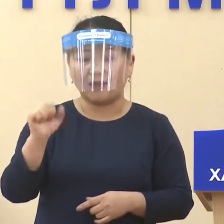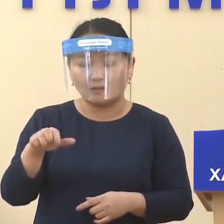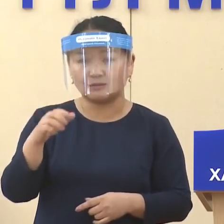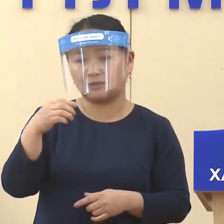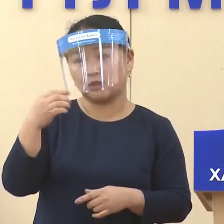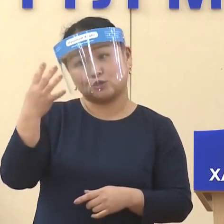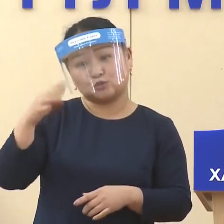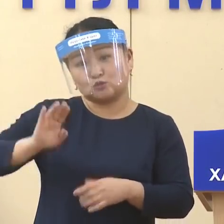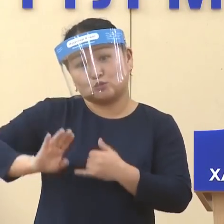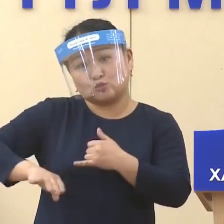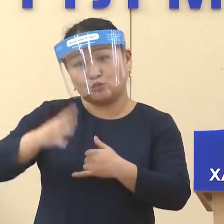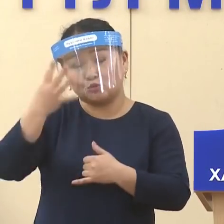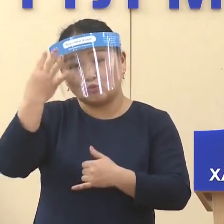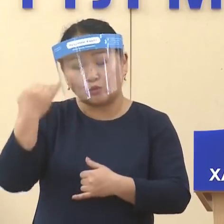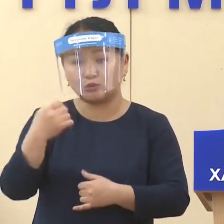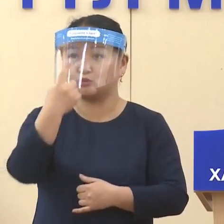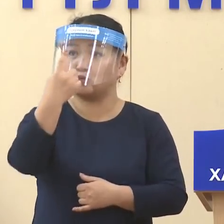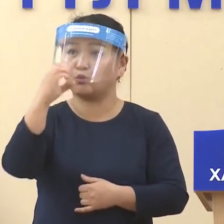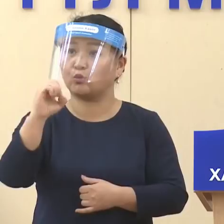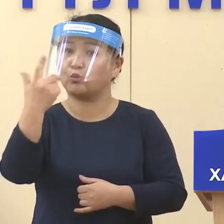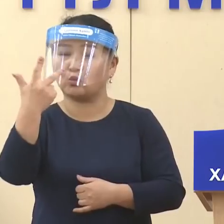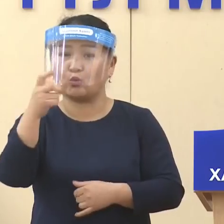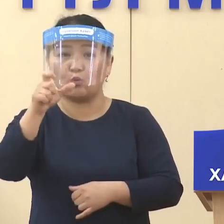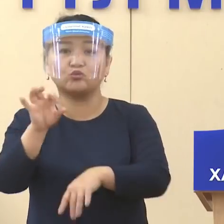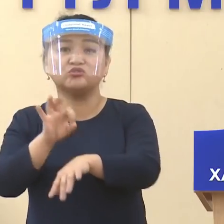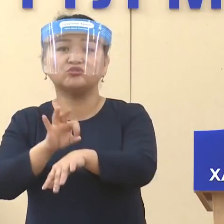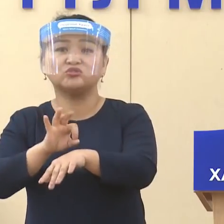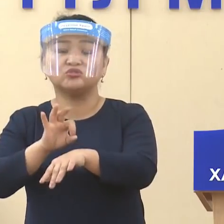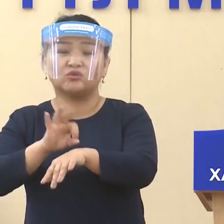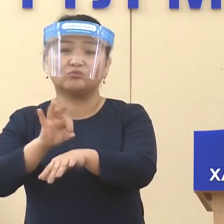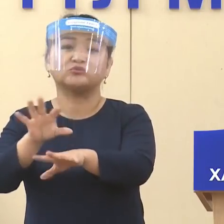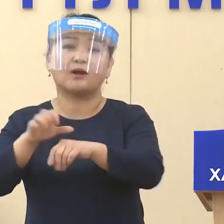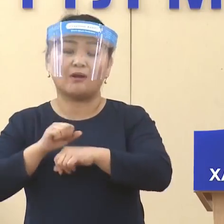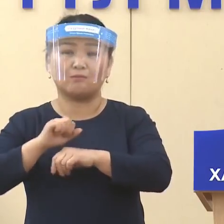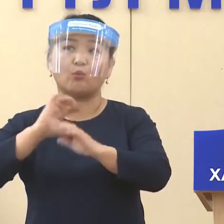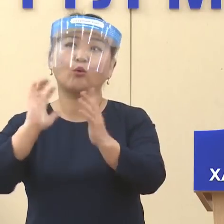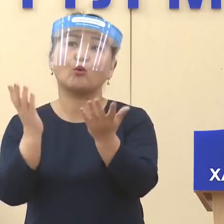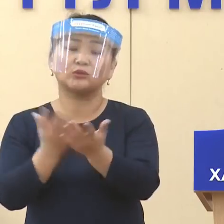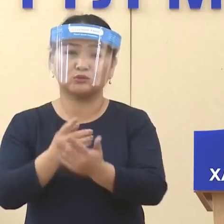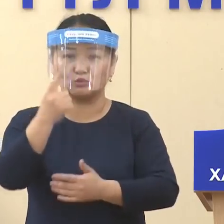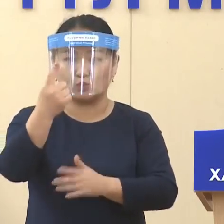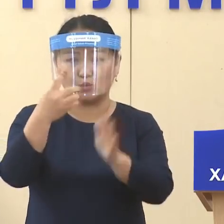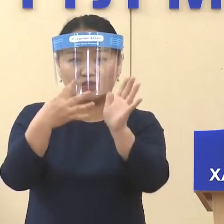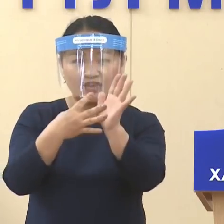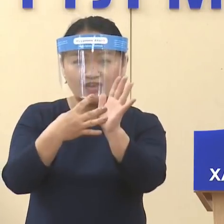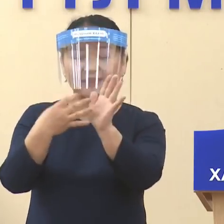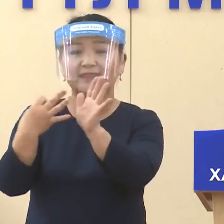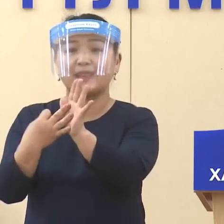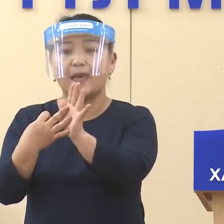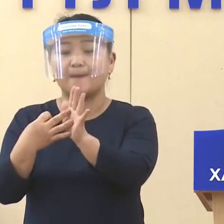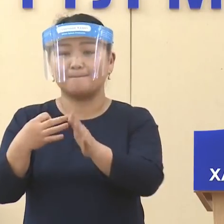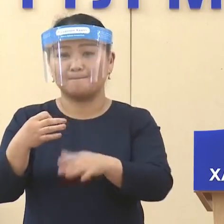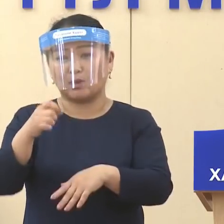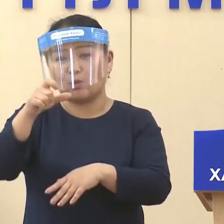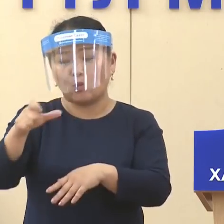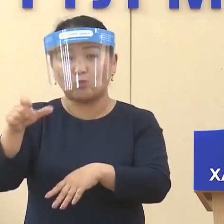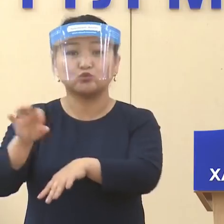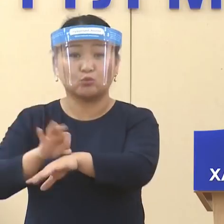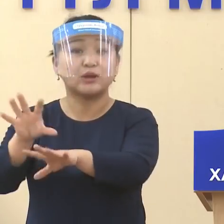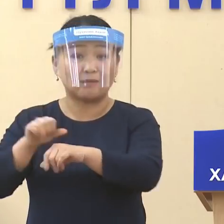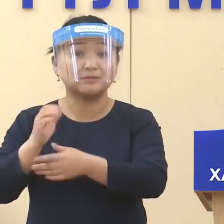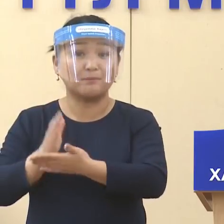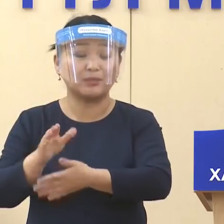хоногт 103 тохиолдлоор нэмэгдэж нийт өвчл 198 хүн өвчлсөн байна.